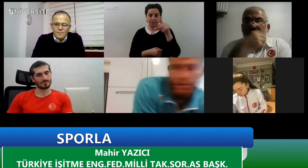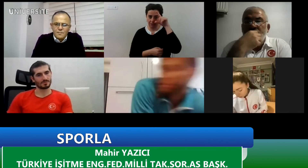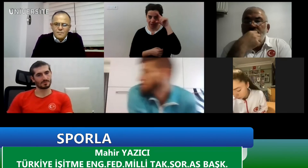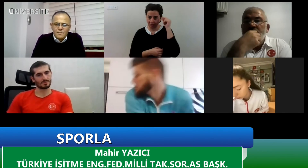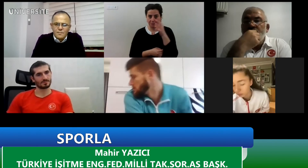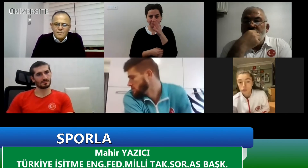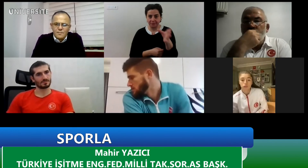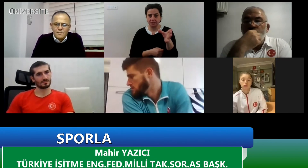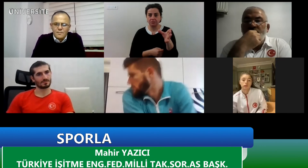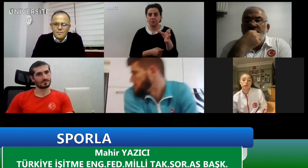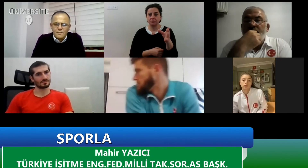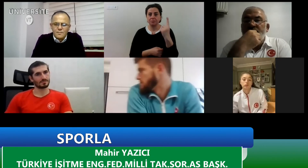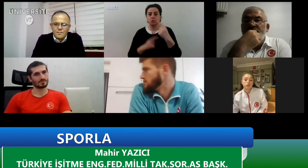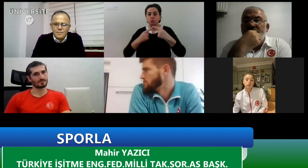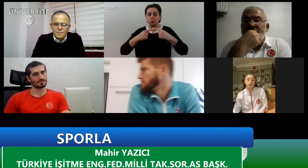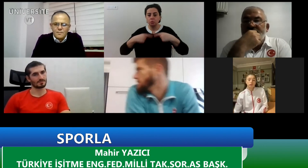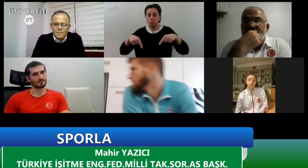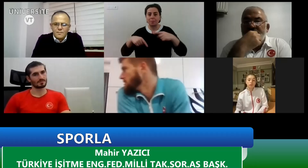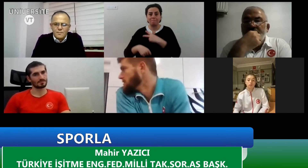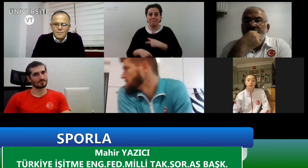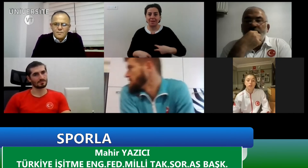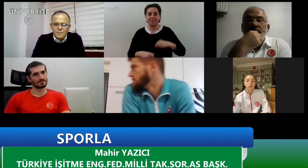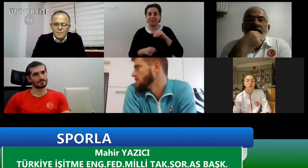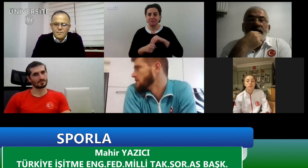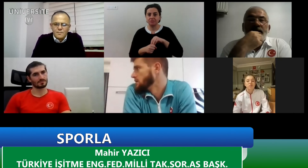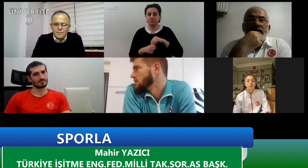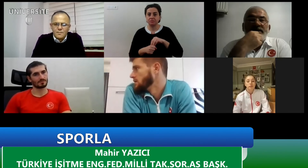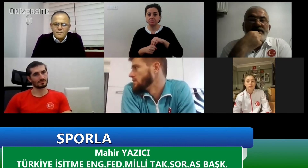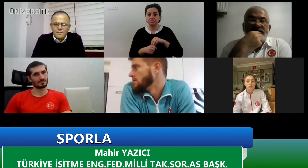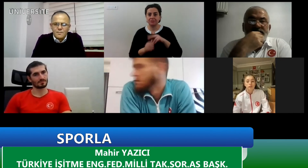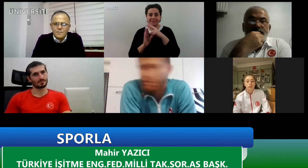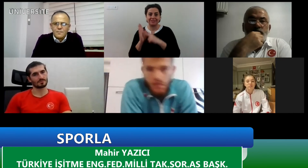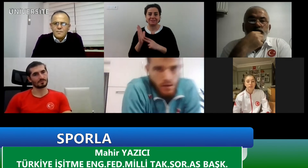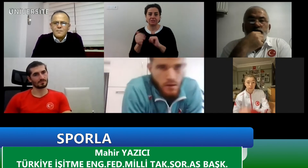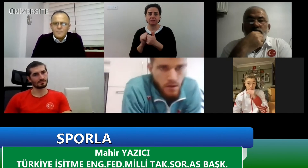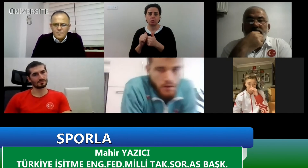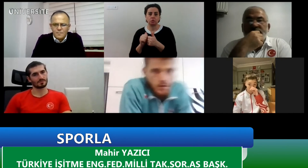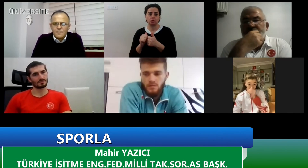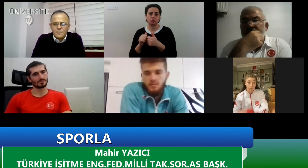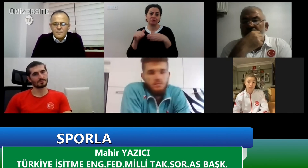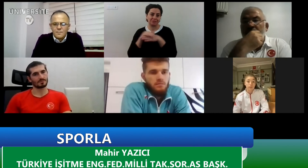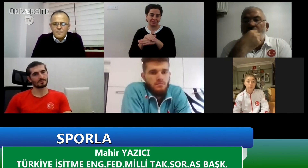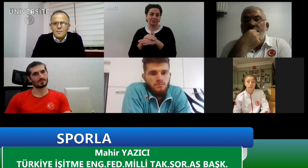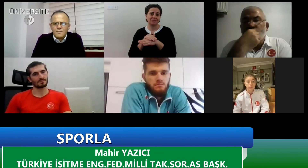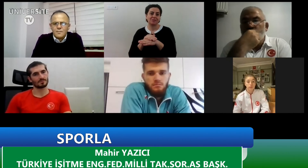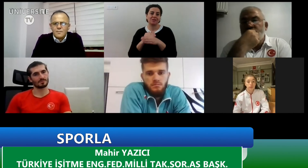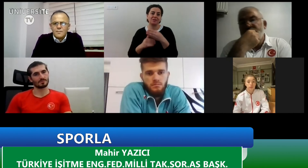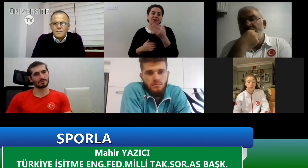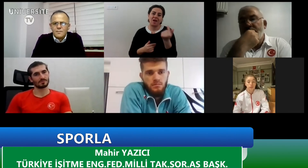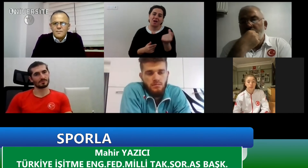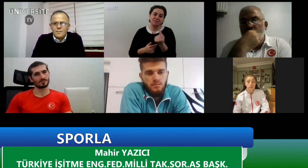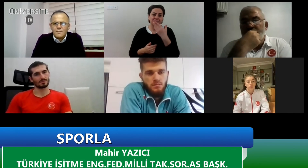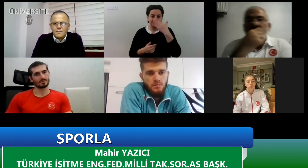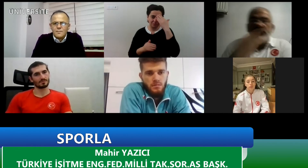dahil, bir kurumda veya bir belediyede lisanslı sporcu bunun karşılığında da az da olsa bir